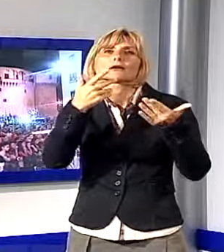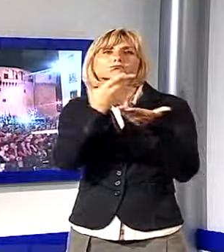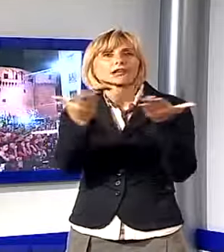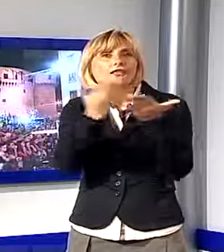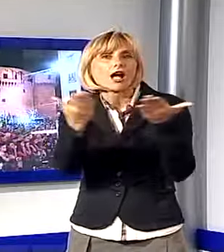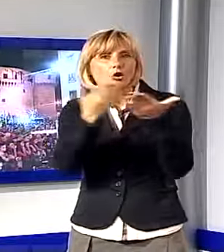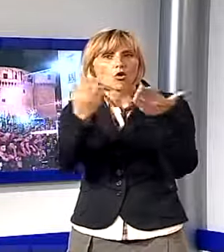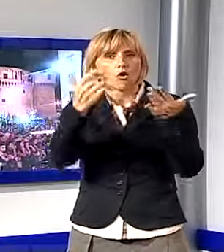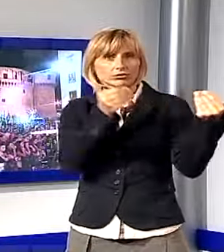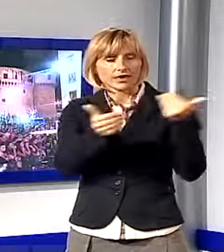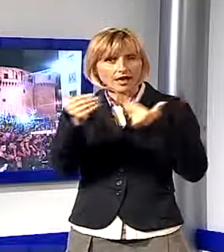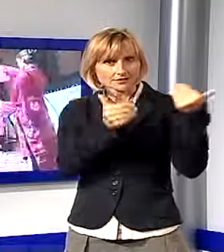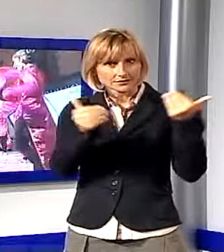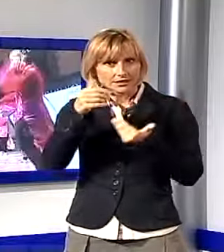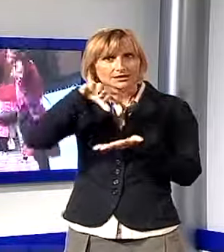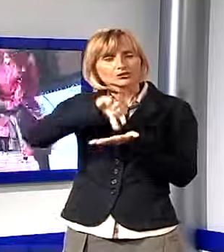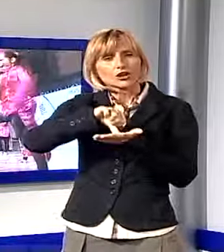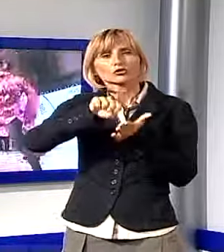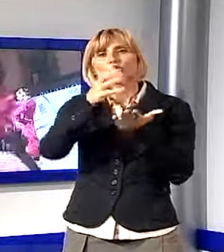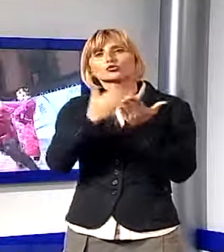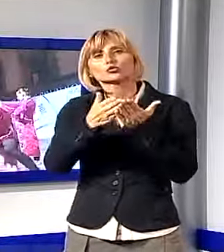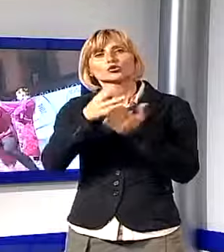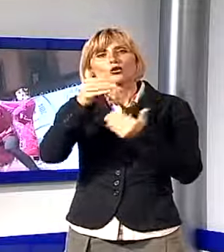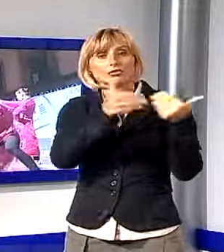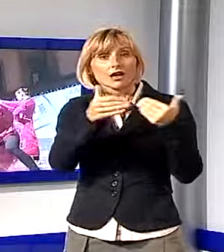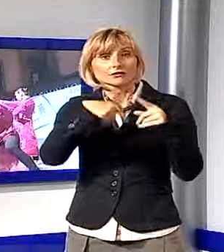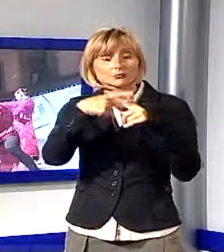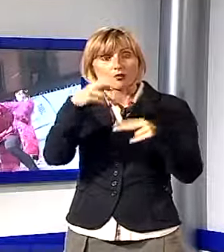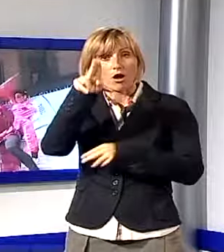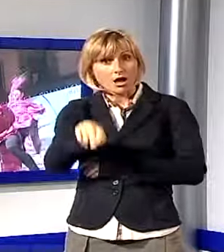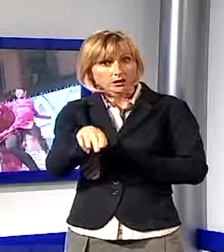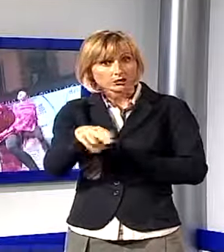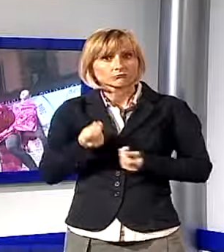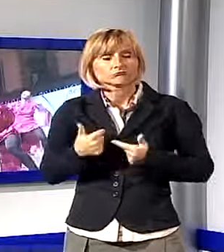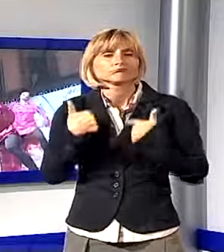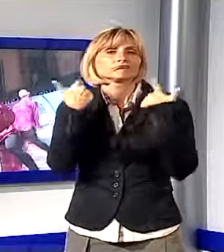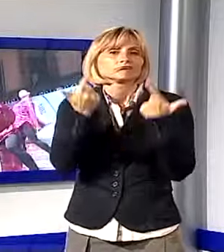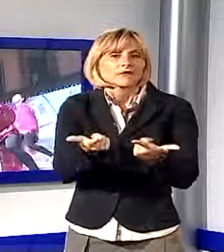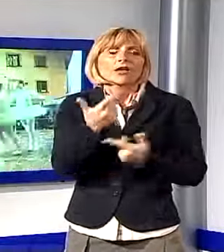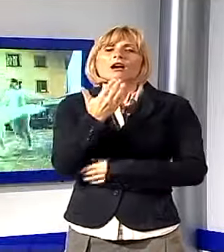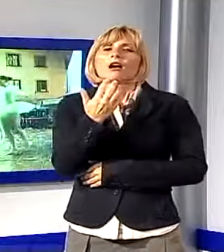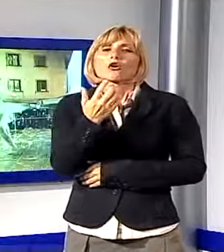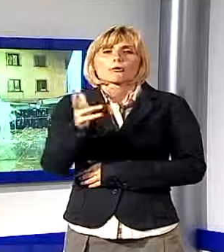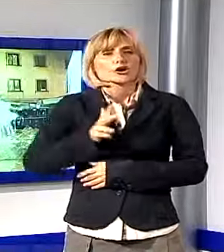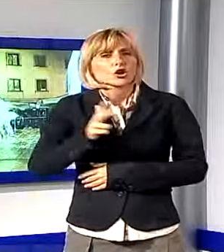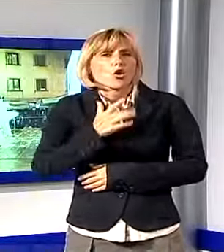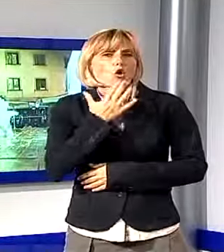Pilo, centro studio danza e artist, che ha offerto performance ricche di colori e coreografie ispirate a diversi stili, dalla